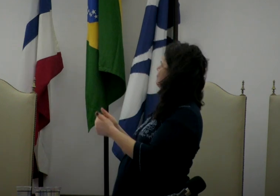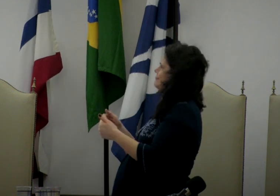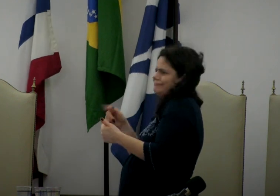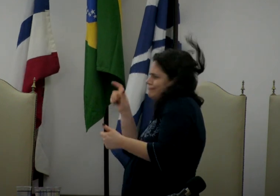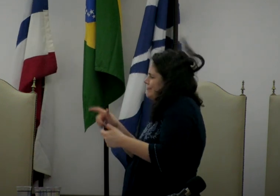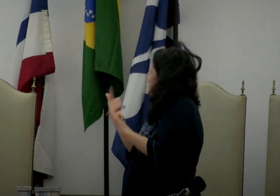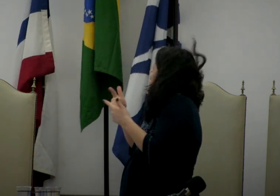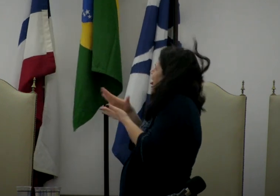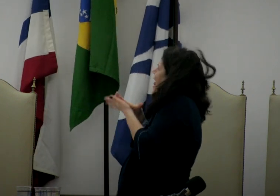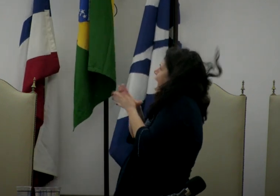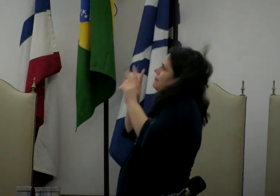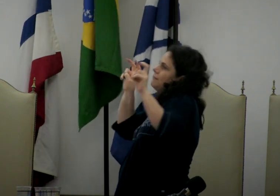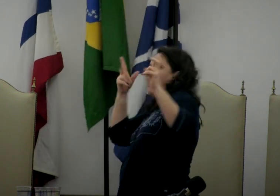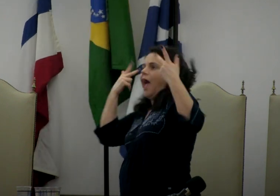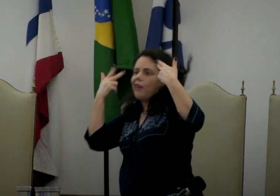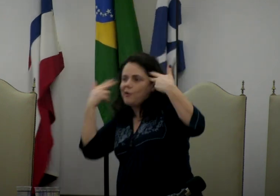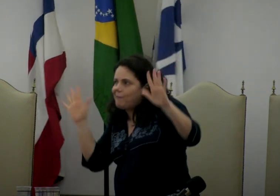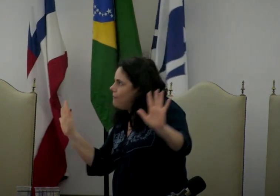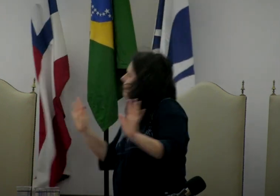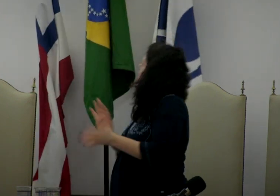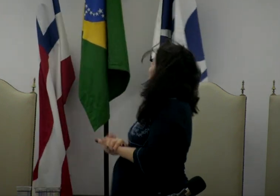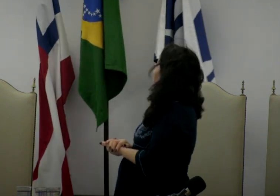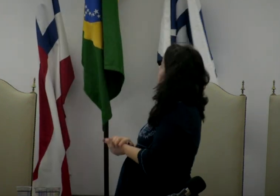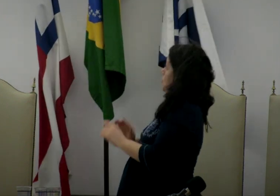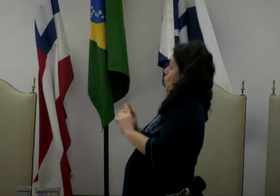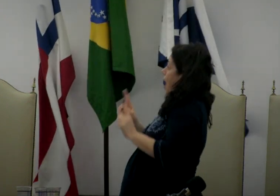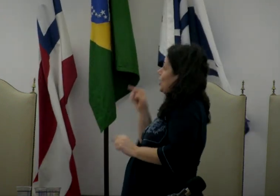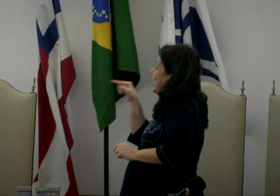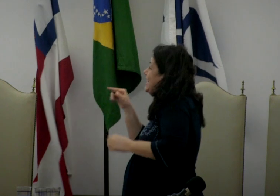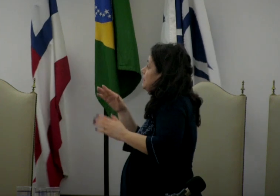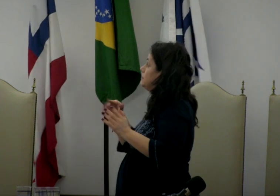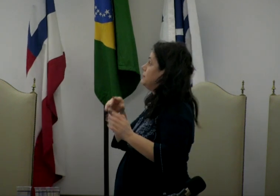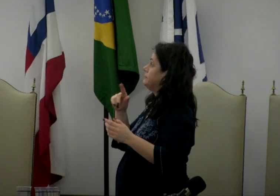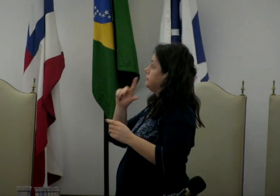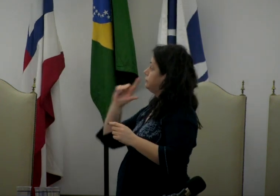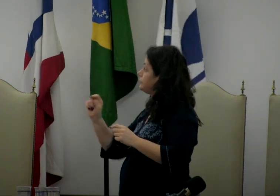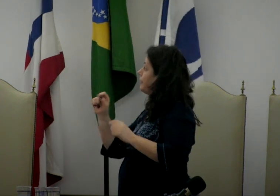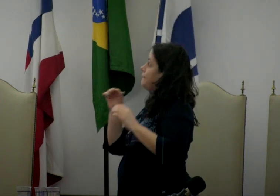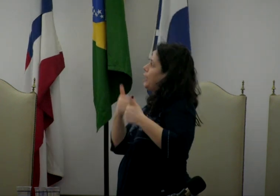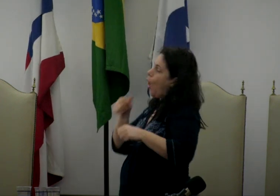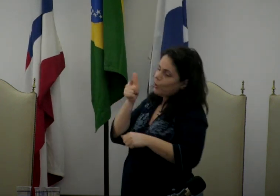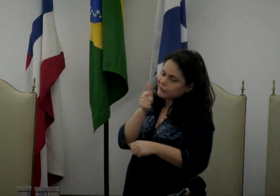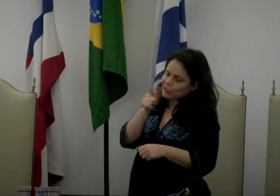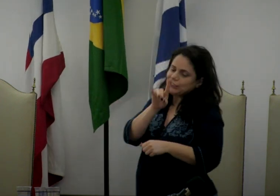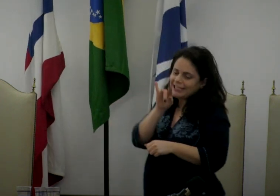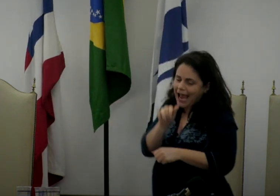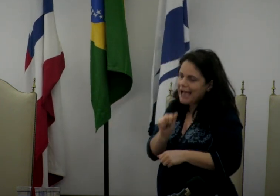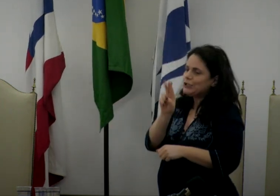pernas, o olhinho, aparentemente não tinha nada de anormal. Quando ele saiu, ficou